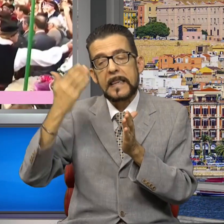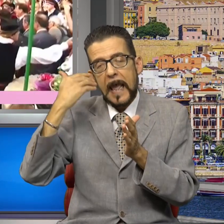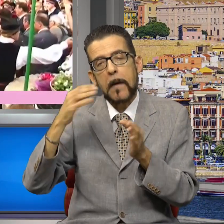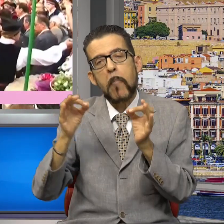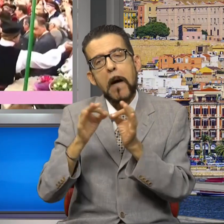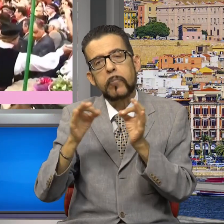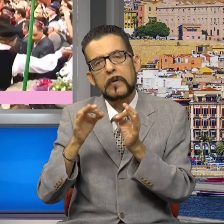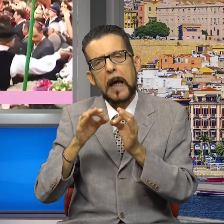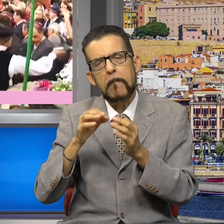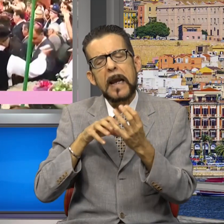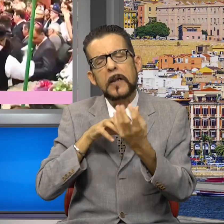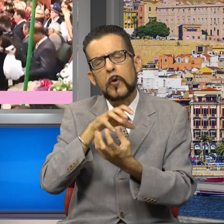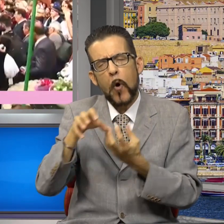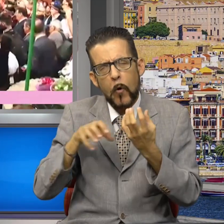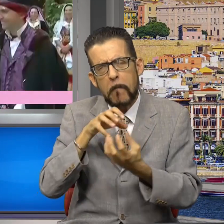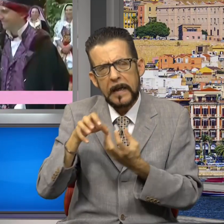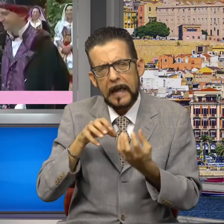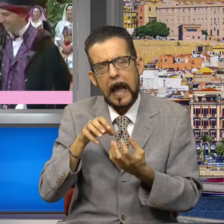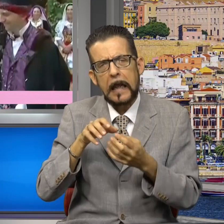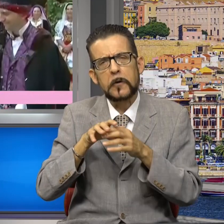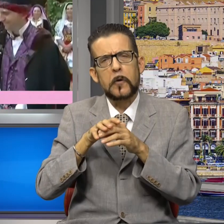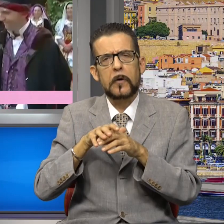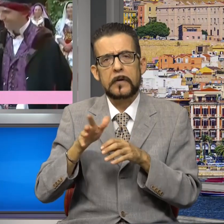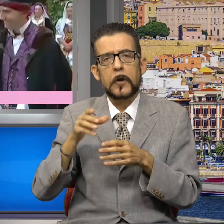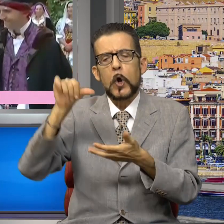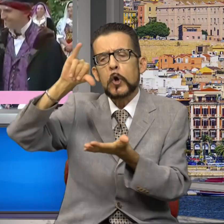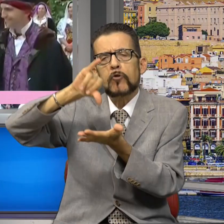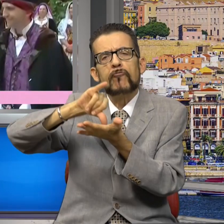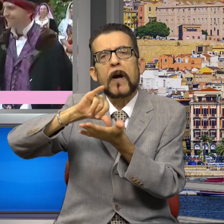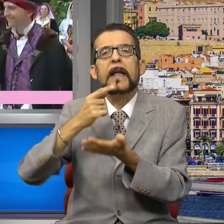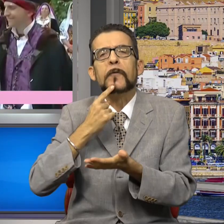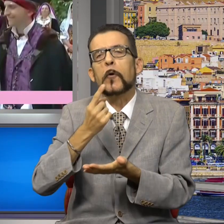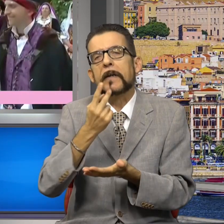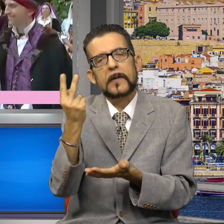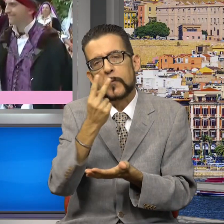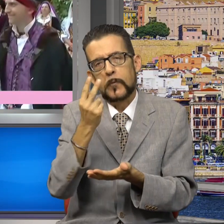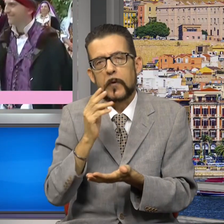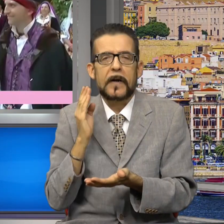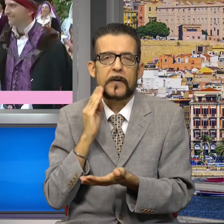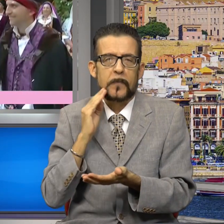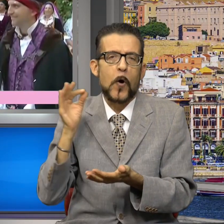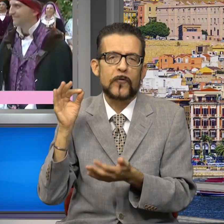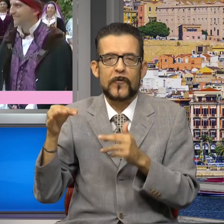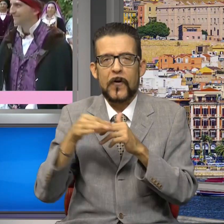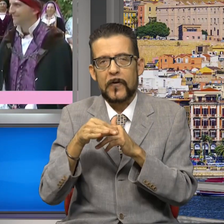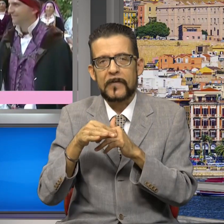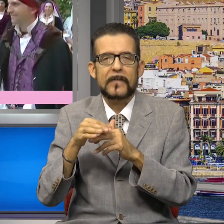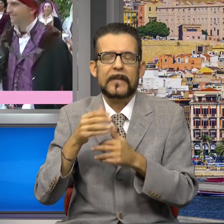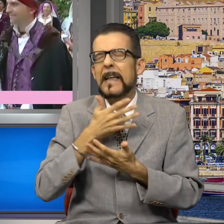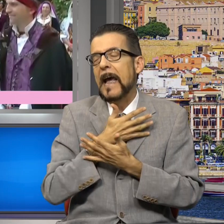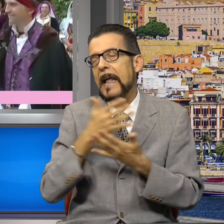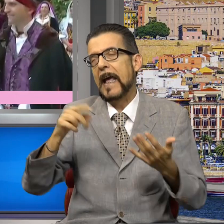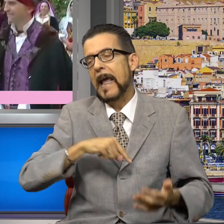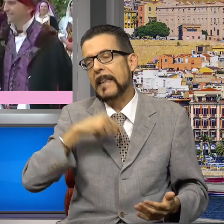più complesso e articolato, anche se al centro ci sono sempre loro, i due sposi che hanno scelto di dichiararsi eterno amore